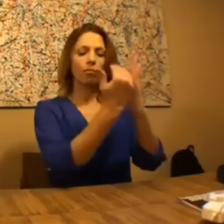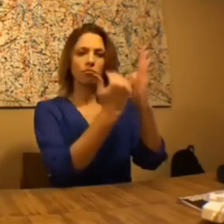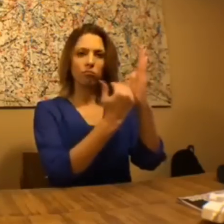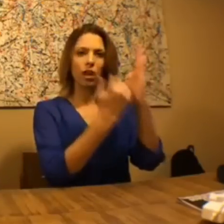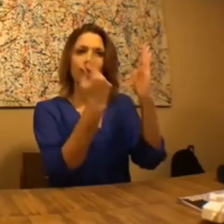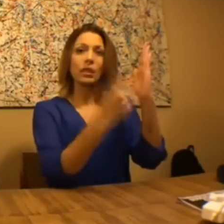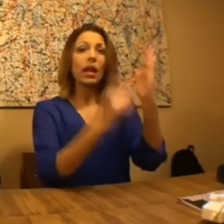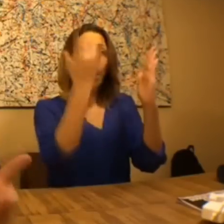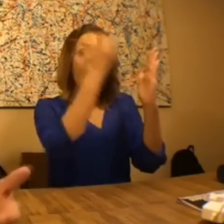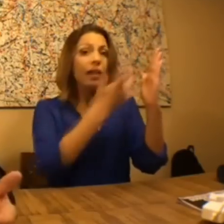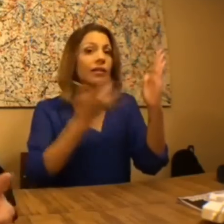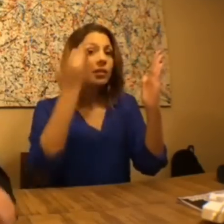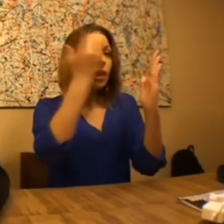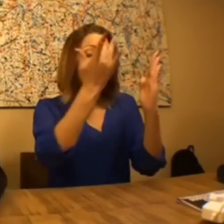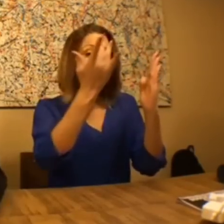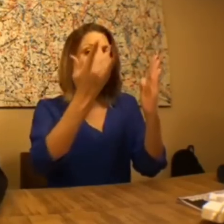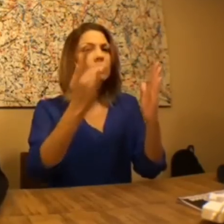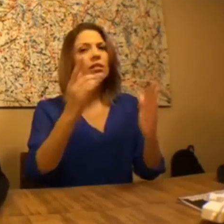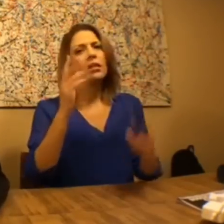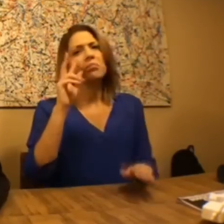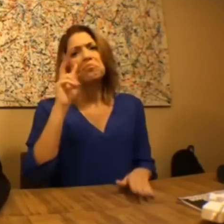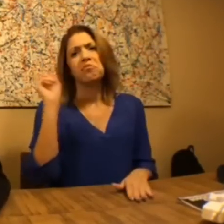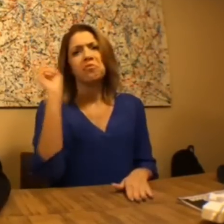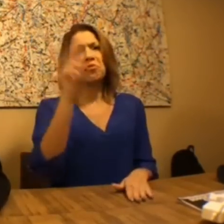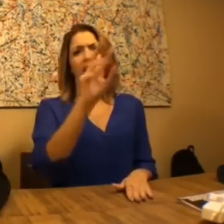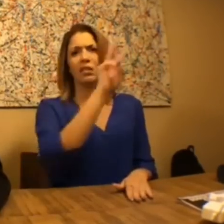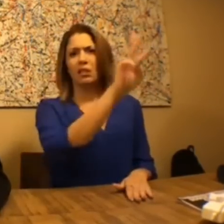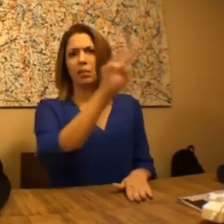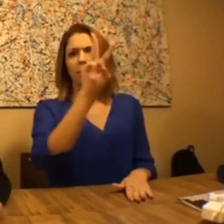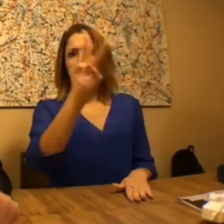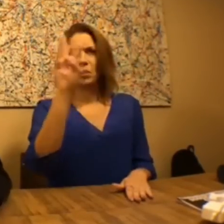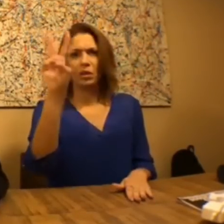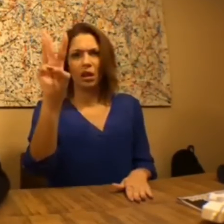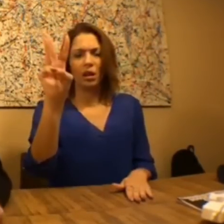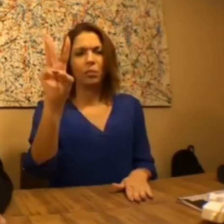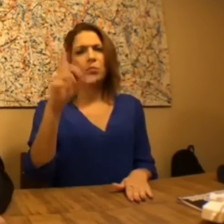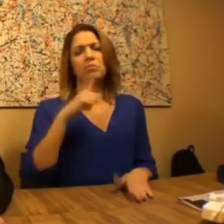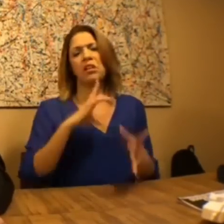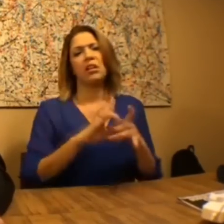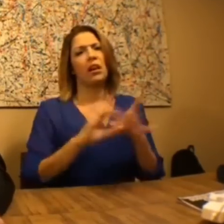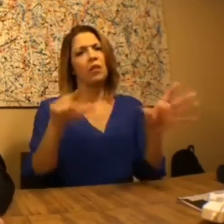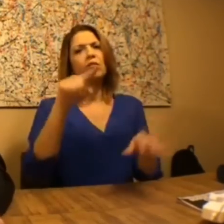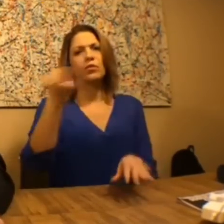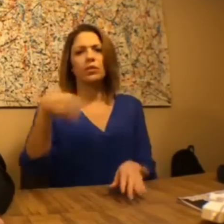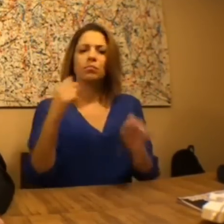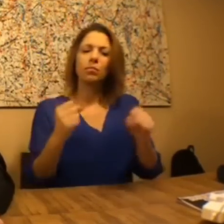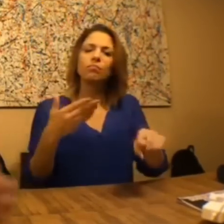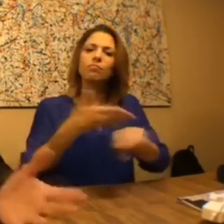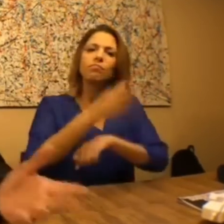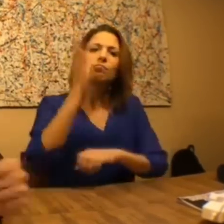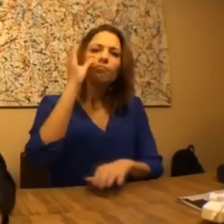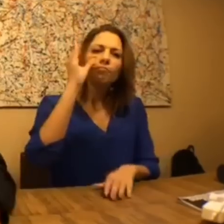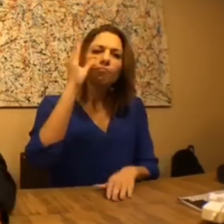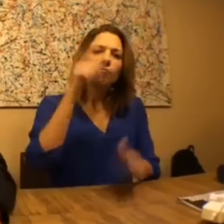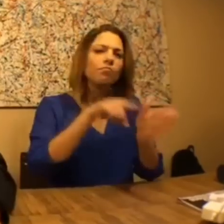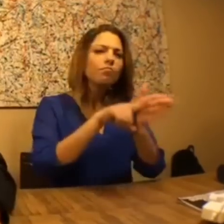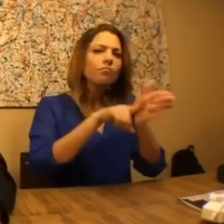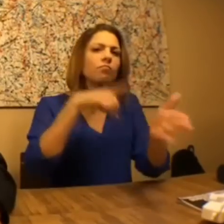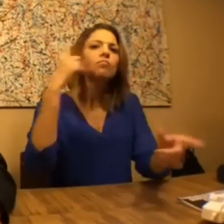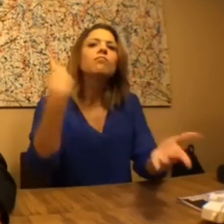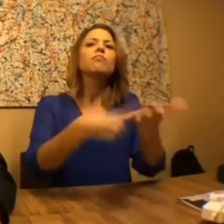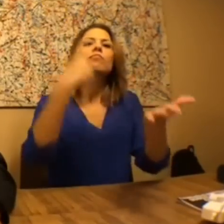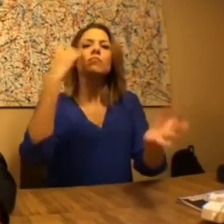O plano de governo dele está na internet. Você anota aqui apenas a página, né, que eu vou tocar os 10 itens, depois você vai lá